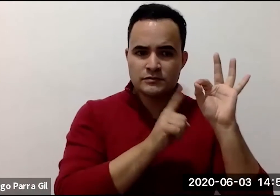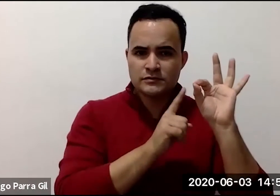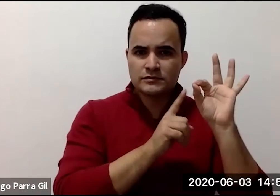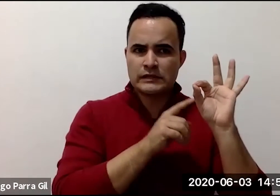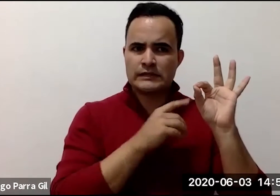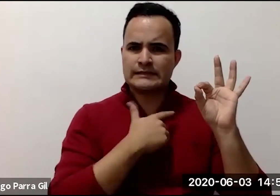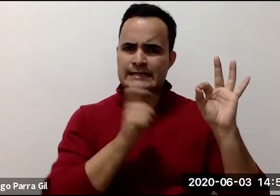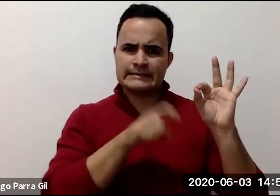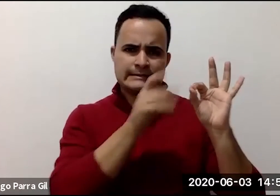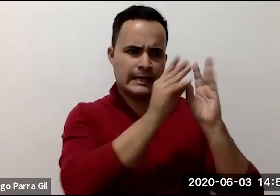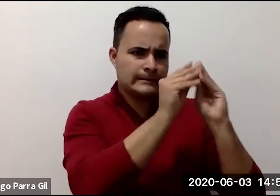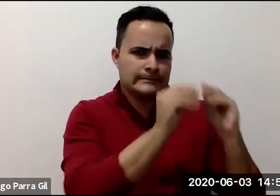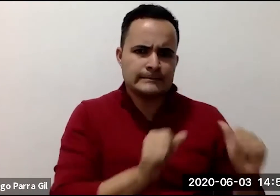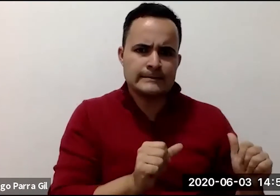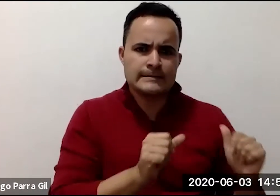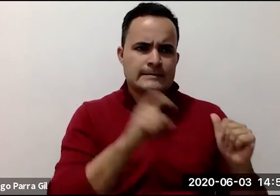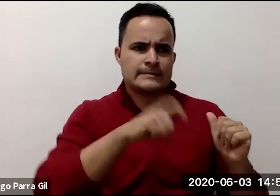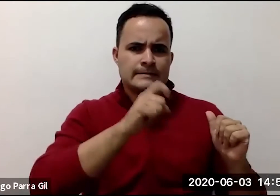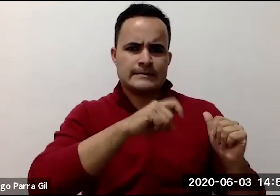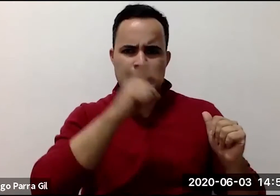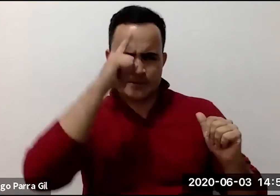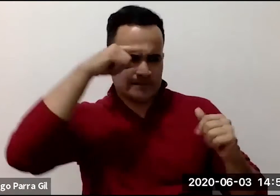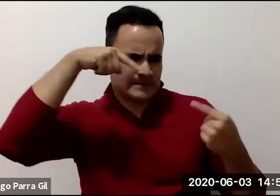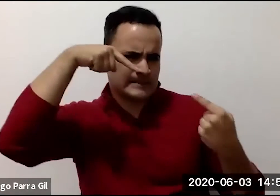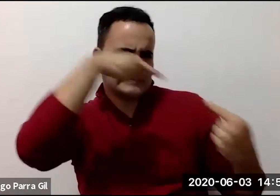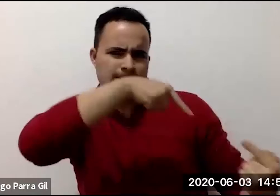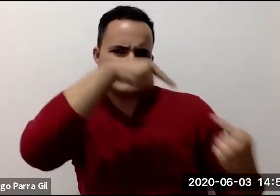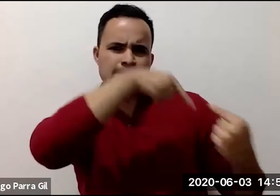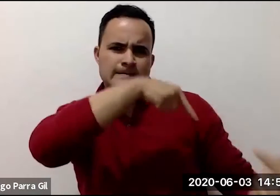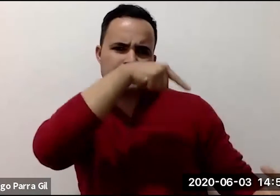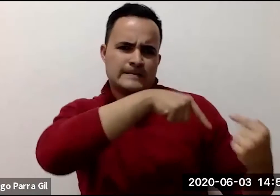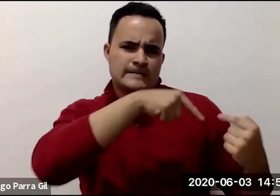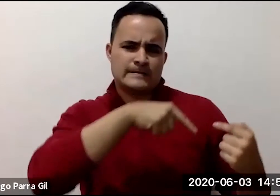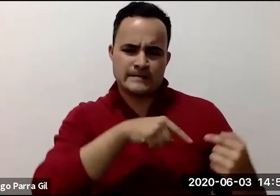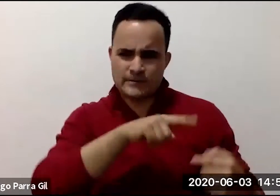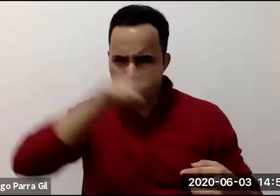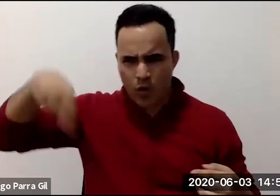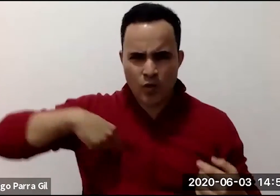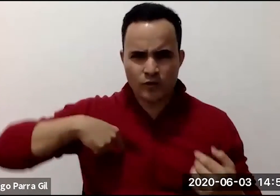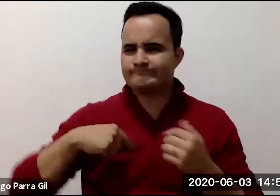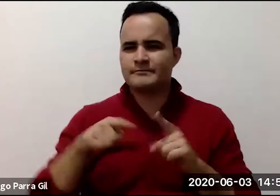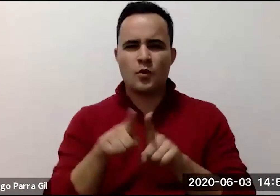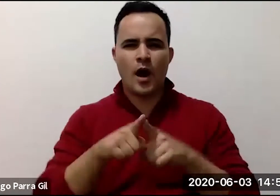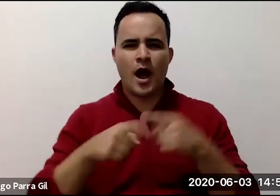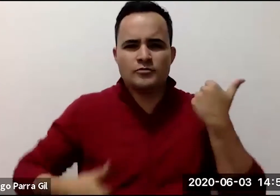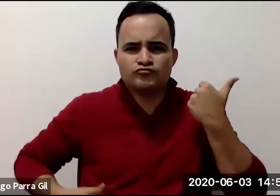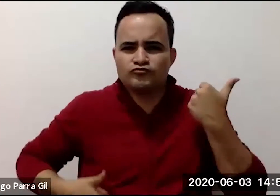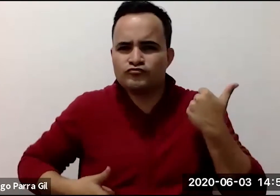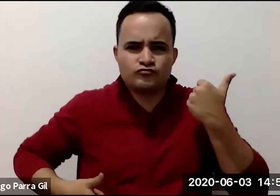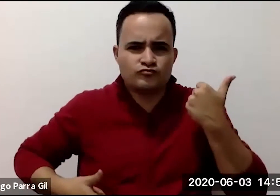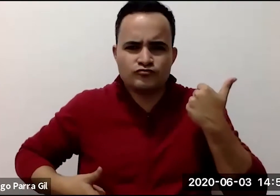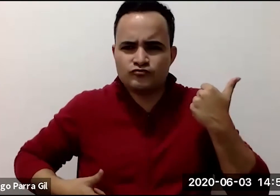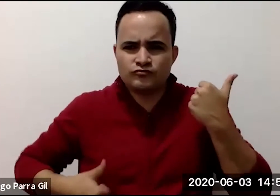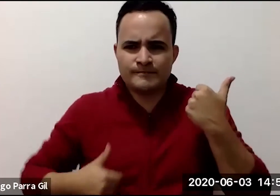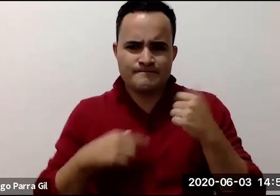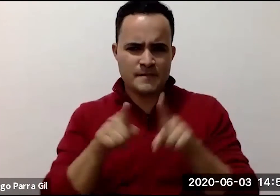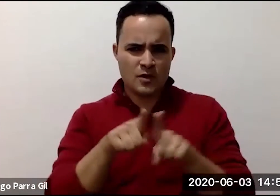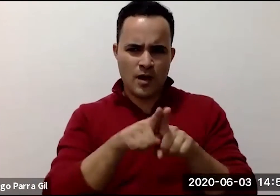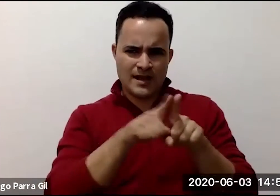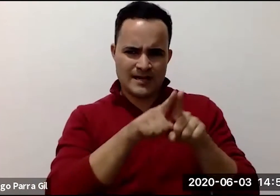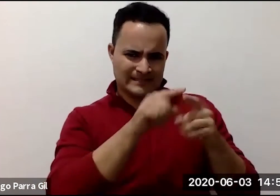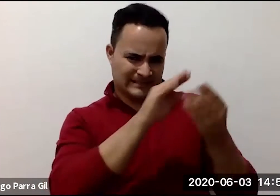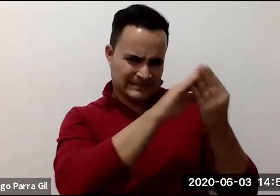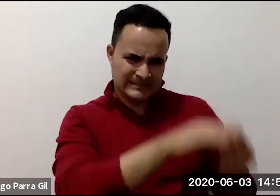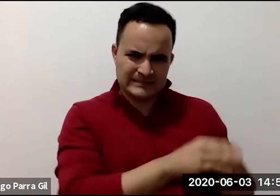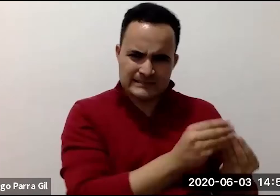vencer, estar todos en batalla, ser esos soldaditos que implican que tengamos una responsabilidad, ¿no? Y de